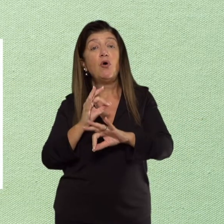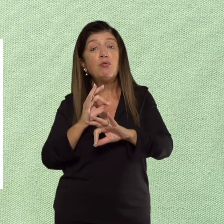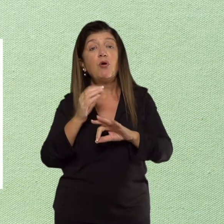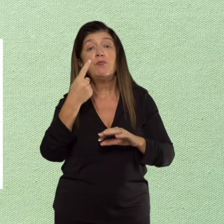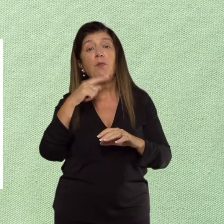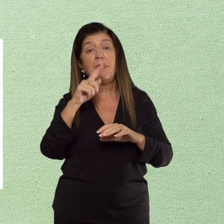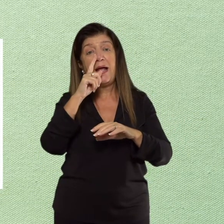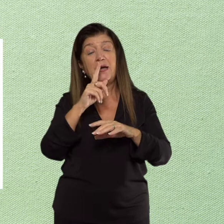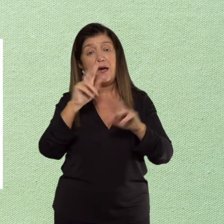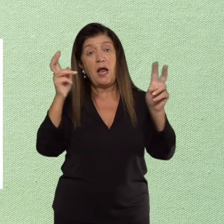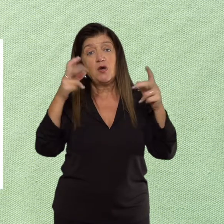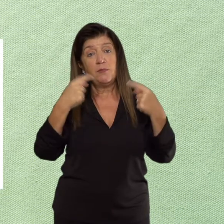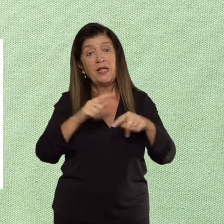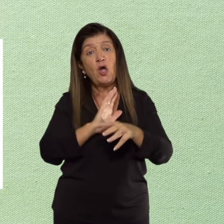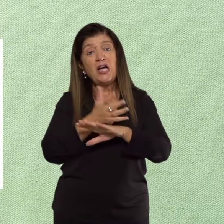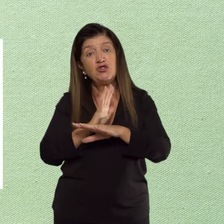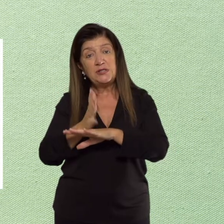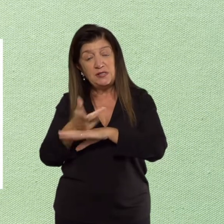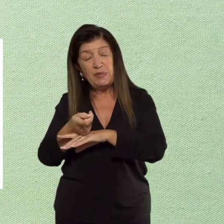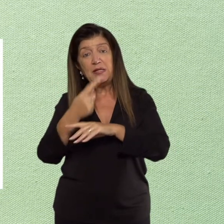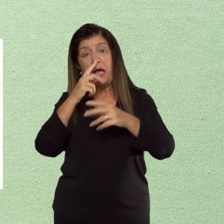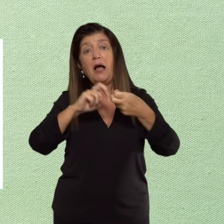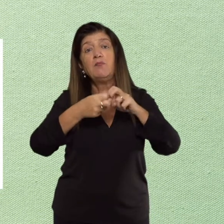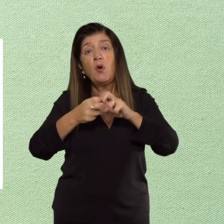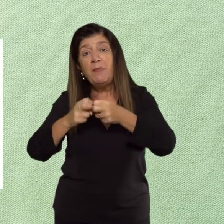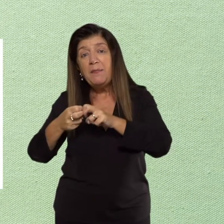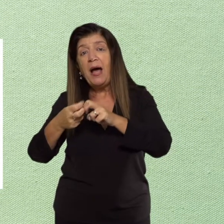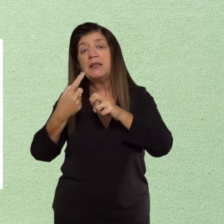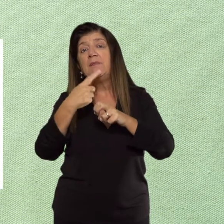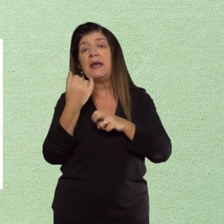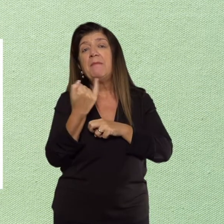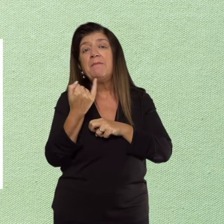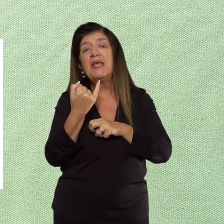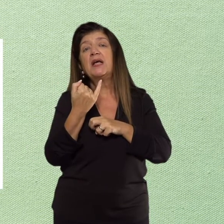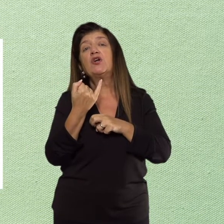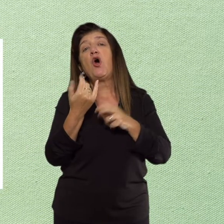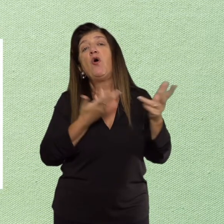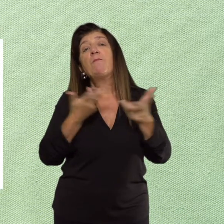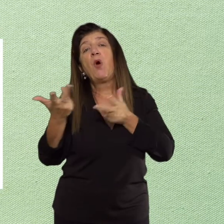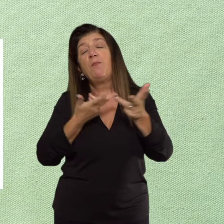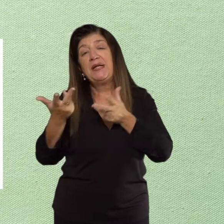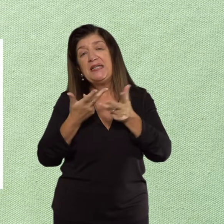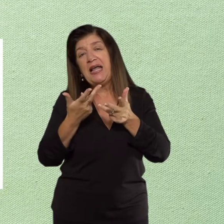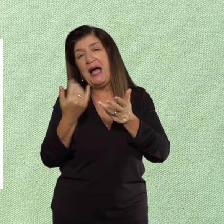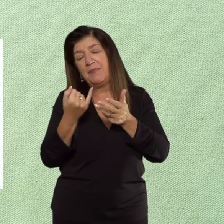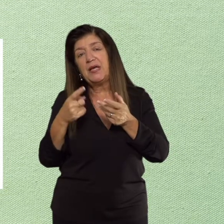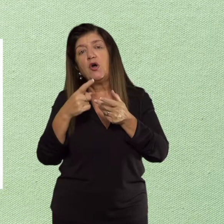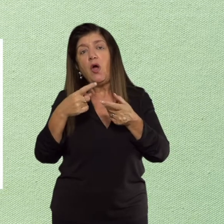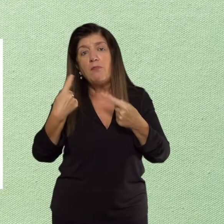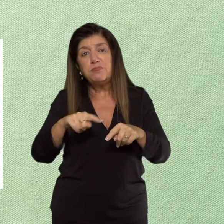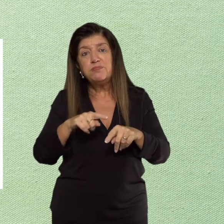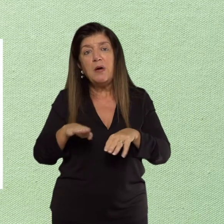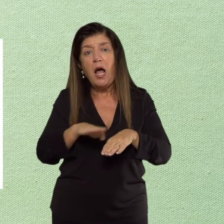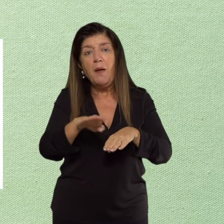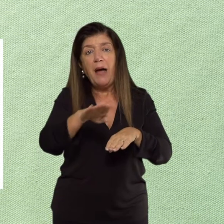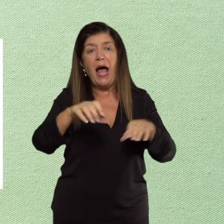dell'accessibilità e delle problematiche date dalla micromobilità, dove venivano lasciati magari i monopattini oppure le biciclette in